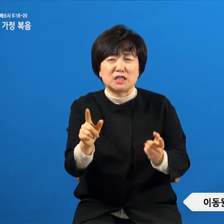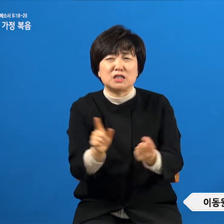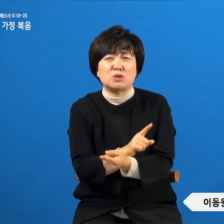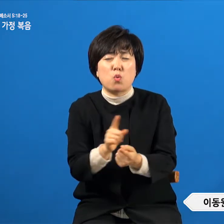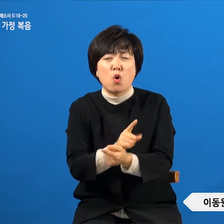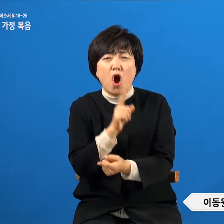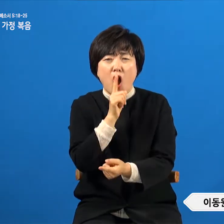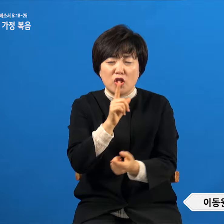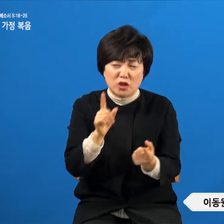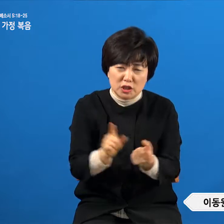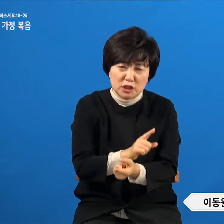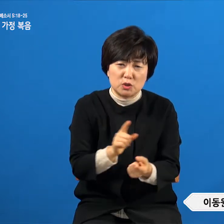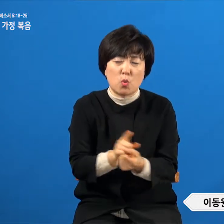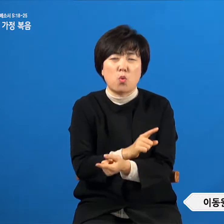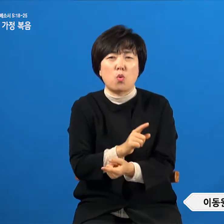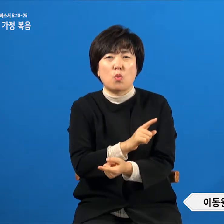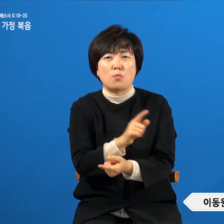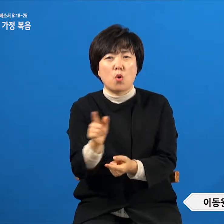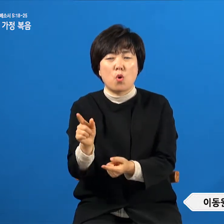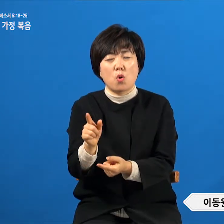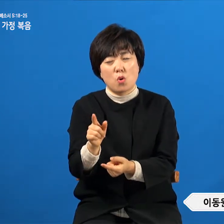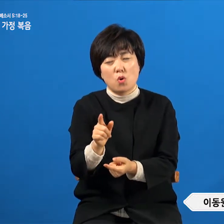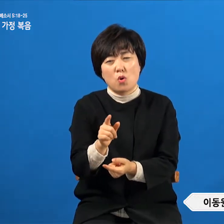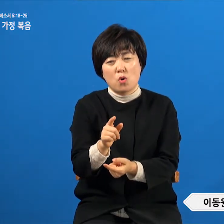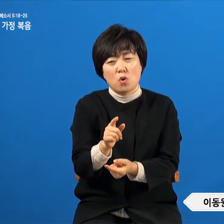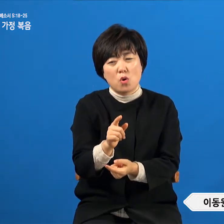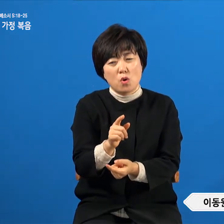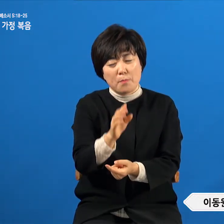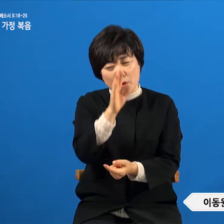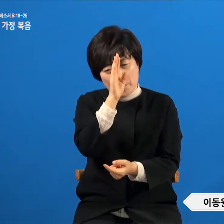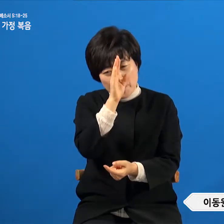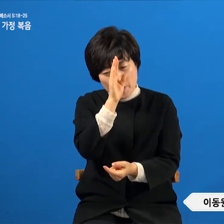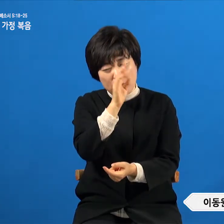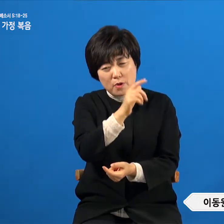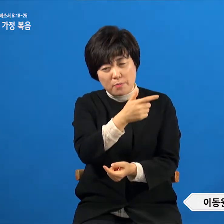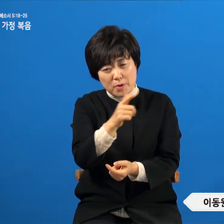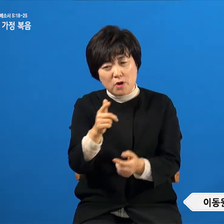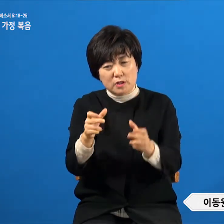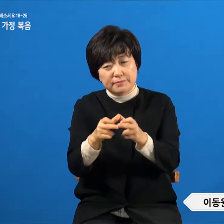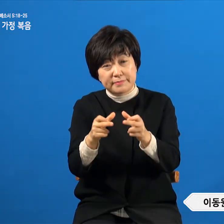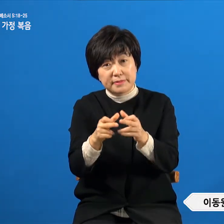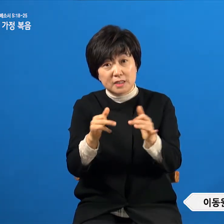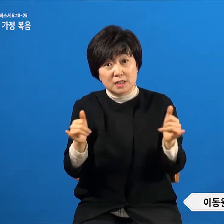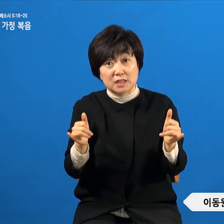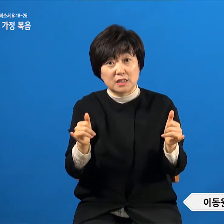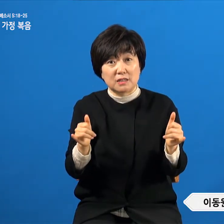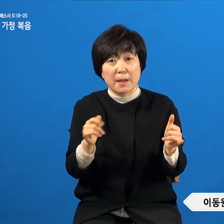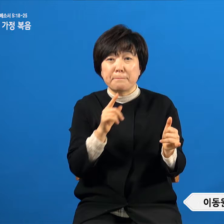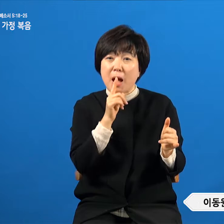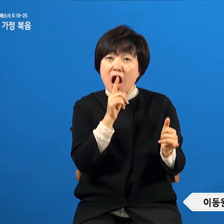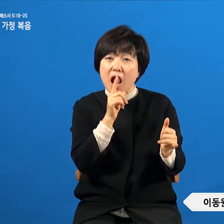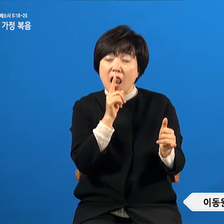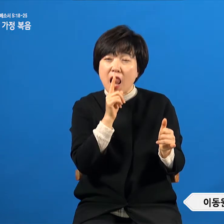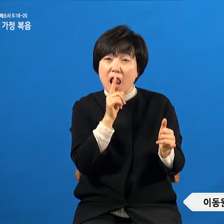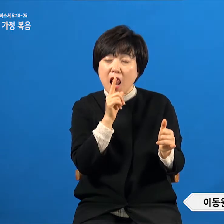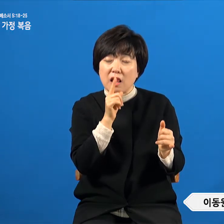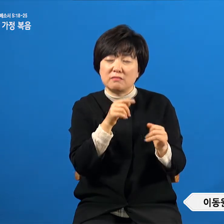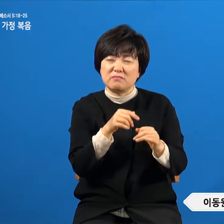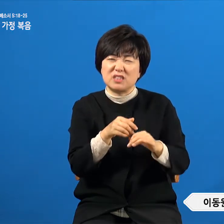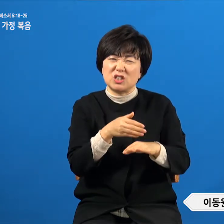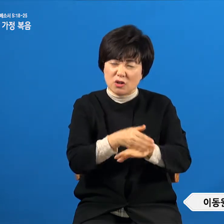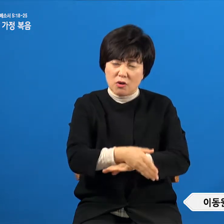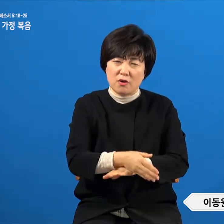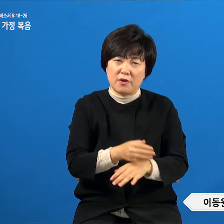가지 치료, 언어 치료를 포함해서 이 증후군의 현저한 증서, 이 다운 증후군의 증세 가운데 하나는 이 말을 잘